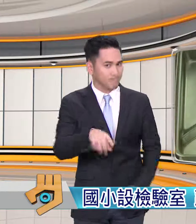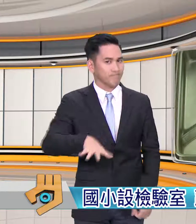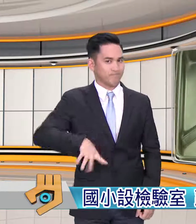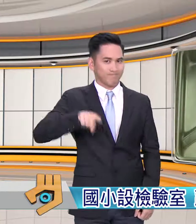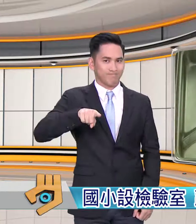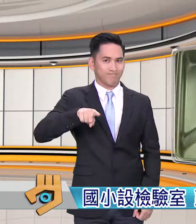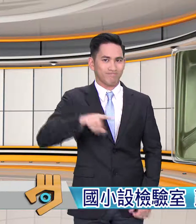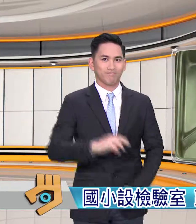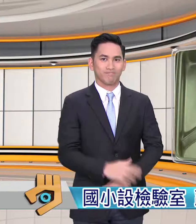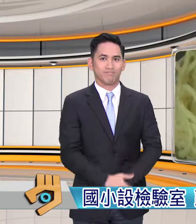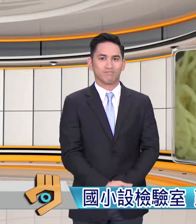校。